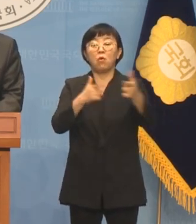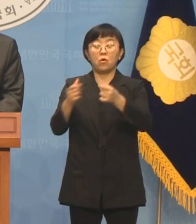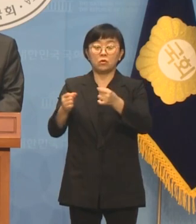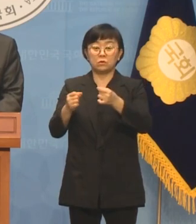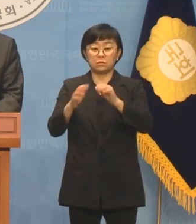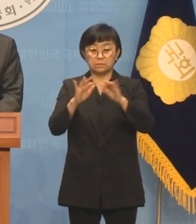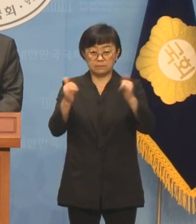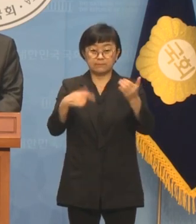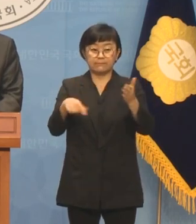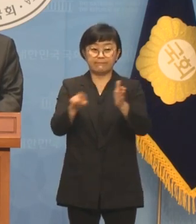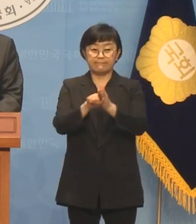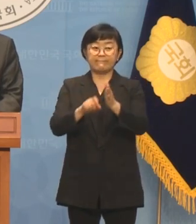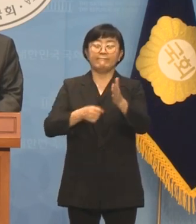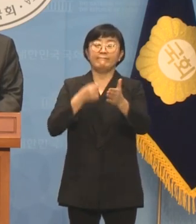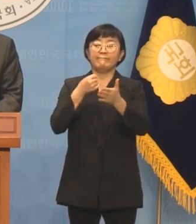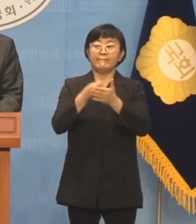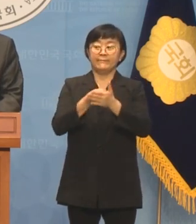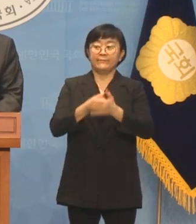결단일 것입니다.